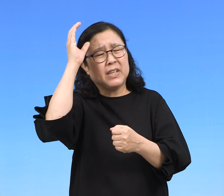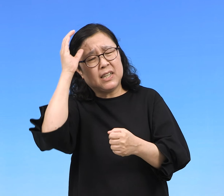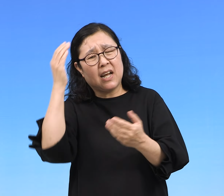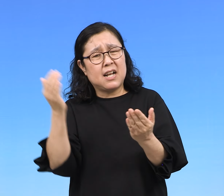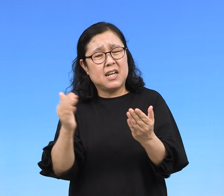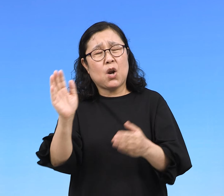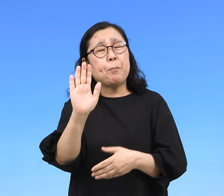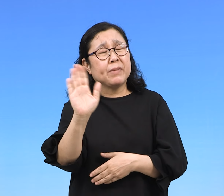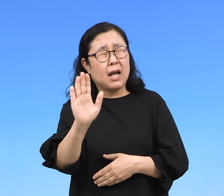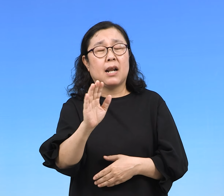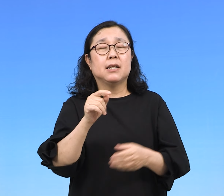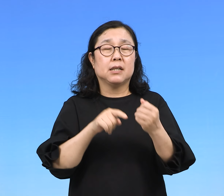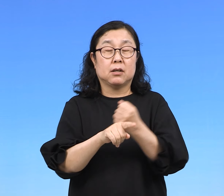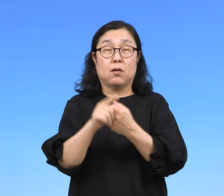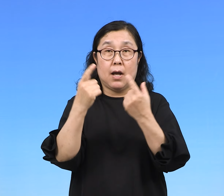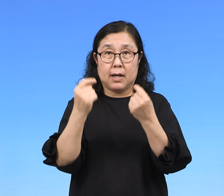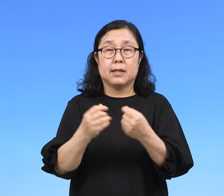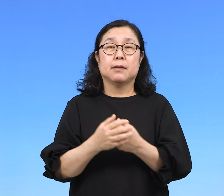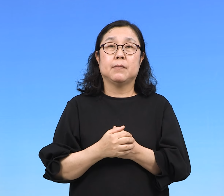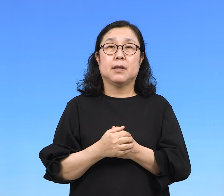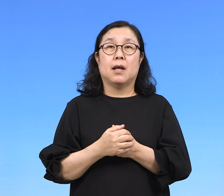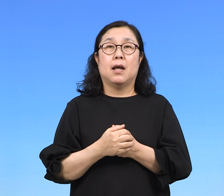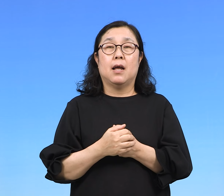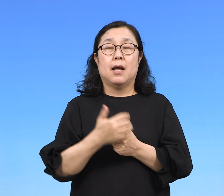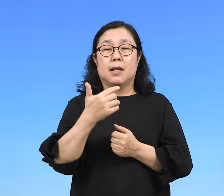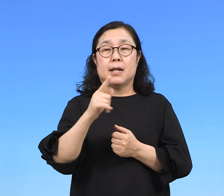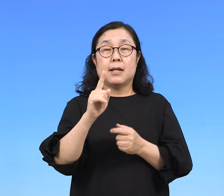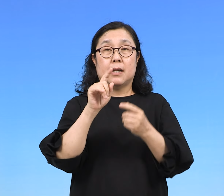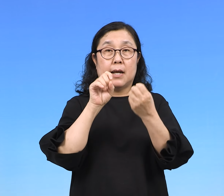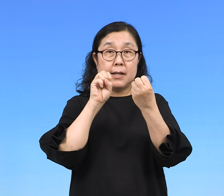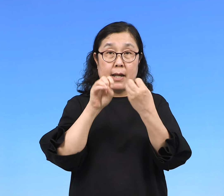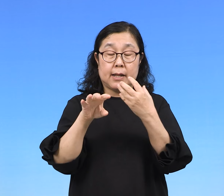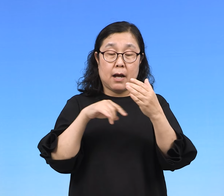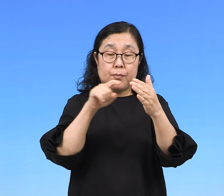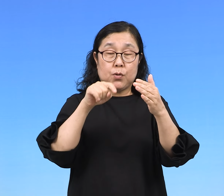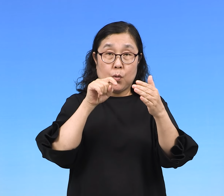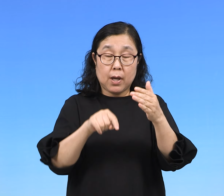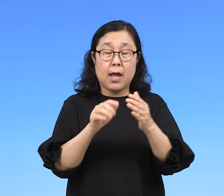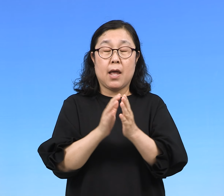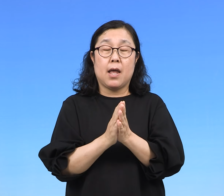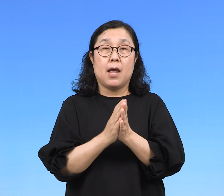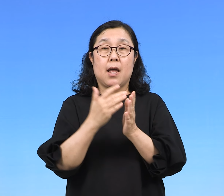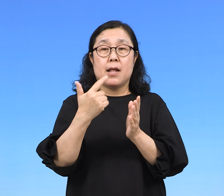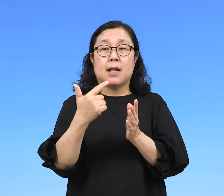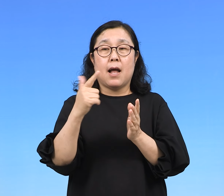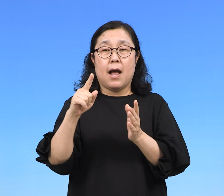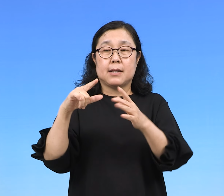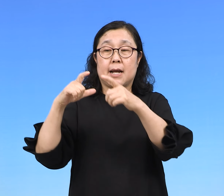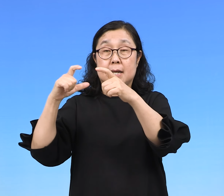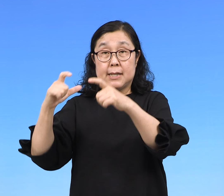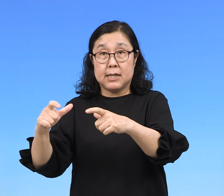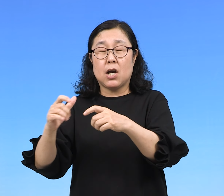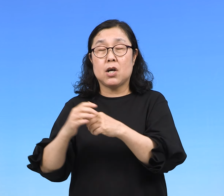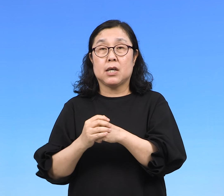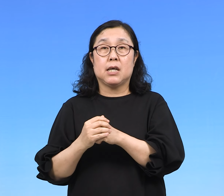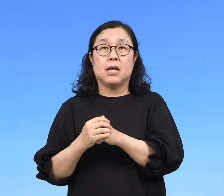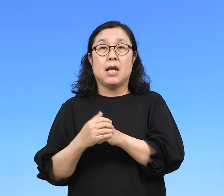이런 뜻 아닙니까? 그러니까 이 나다나엘의 그 말 한마디 속에서 지금 이 나사렛